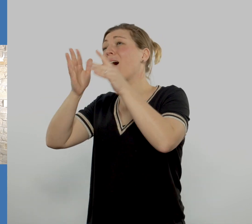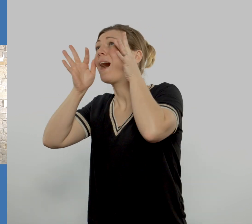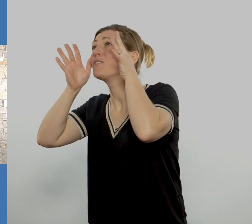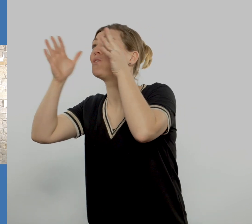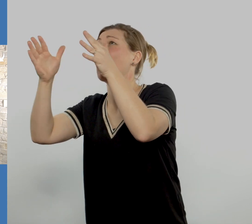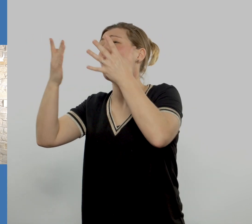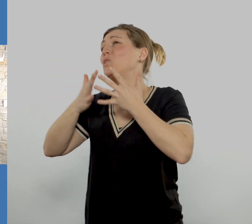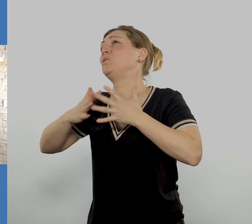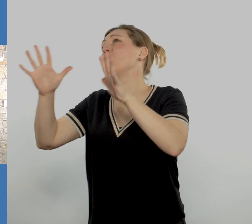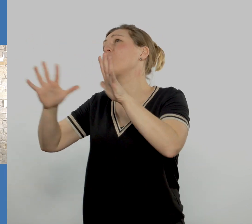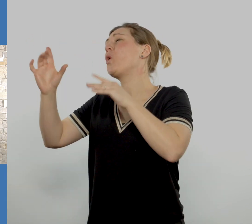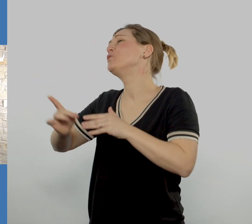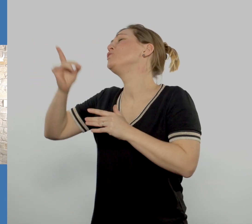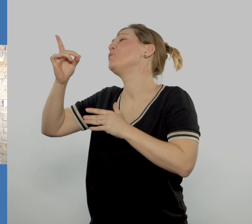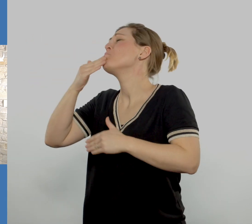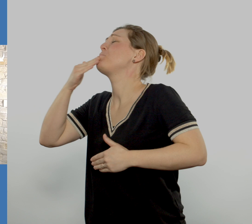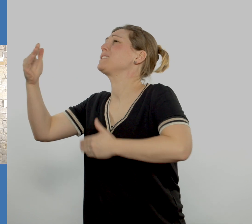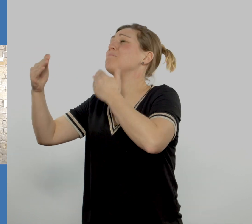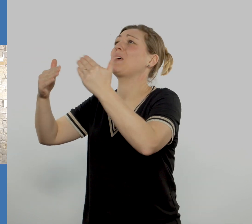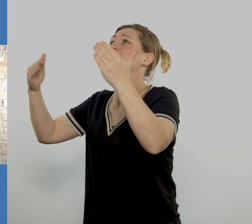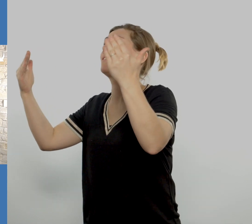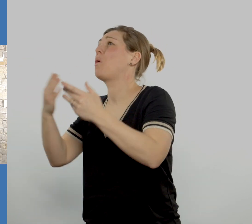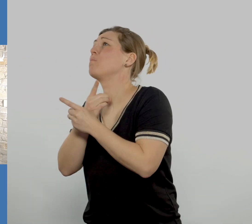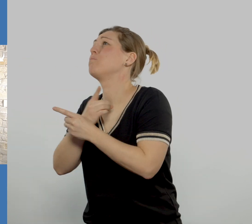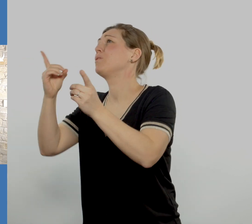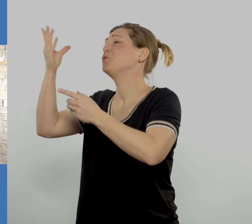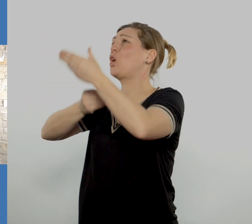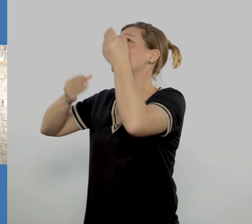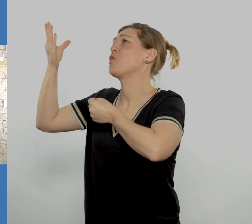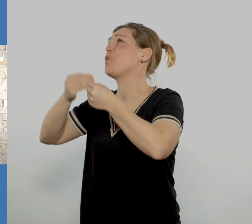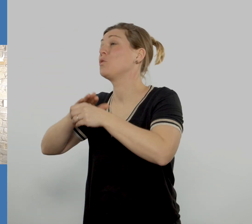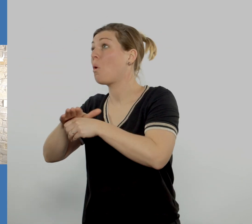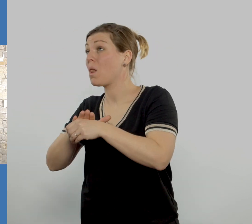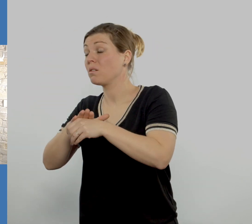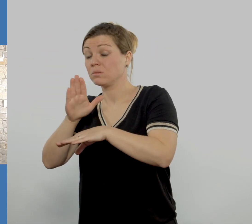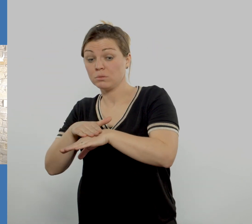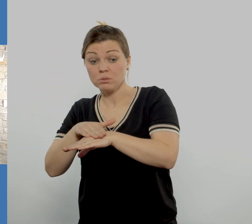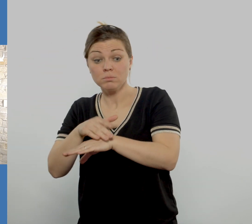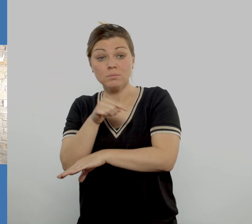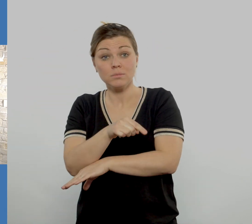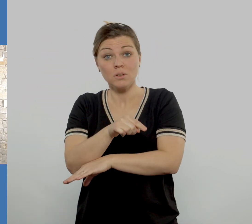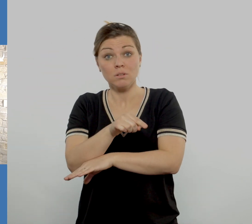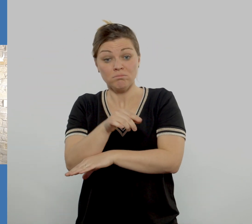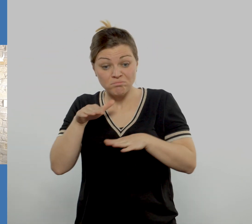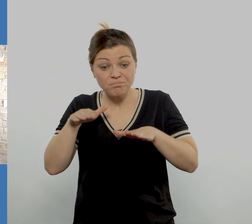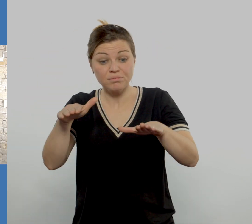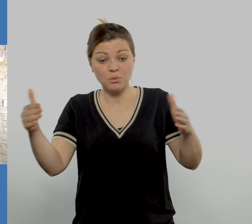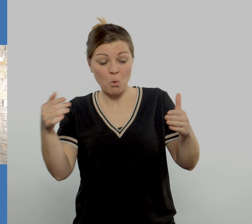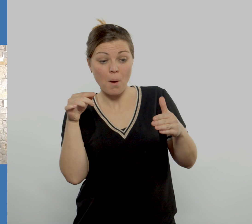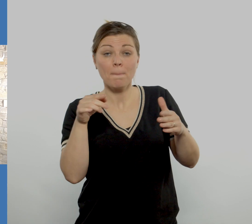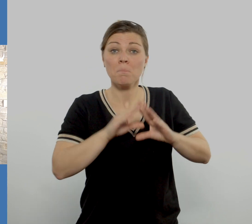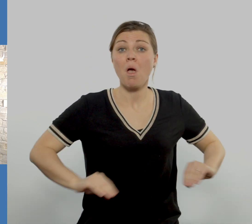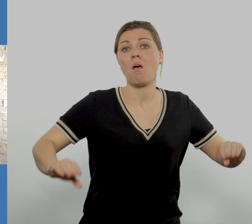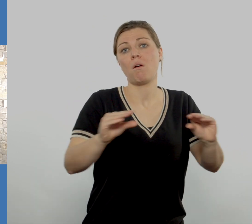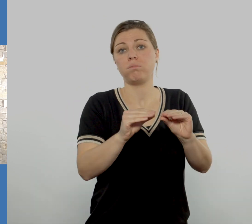Dieu qui les a libérés, le Dieu qui leur a tout donné, le peuple de Dieu, pendant ce temps, était dans la vallée, en train également de